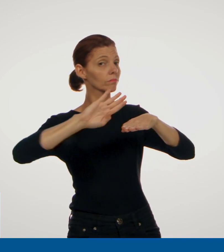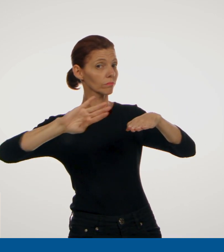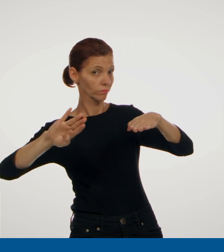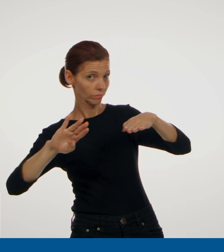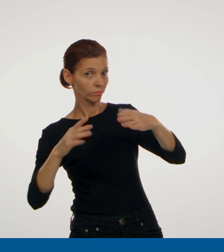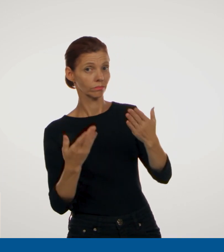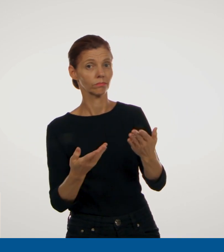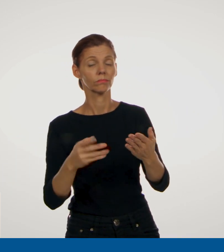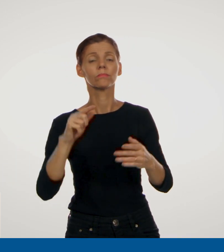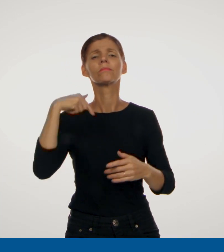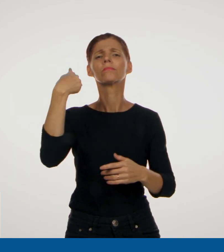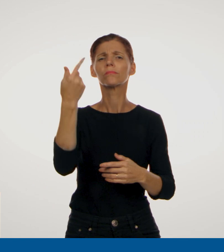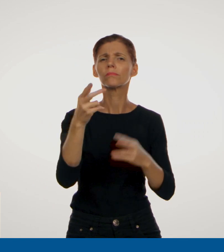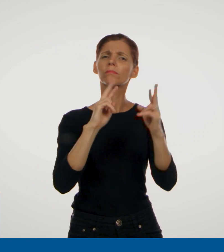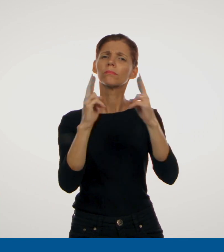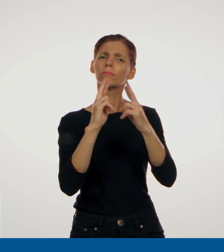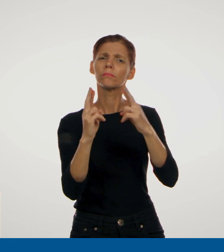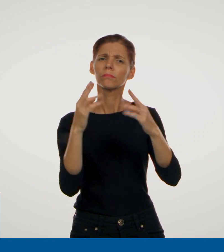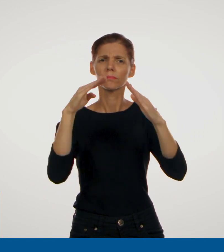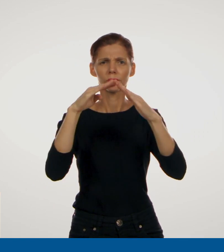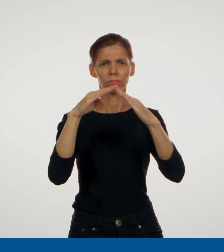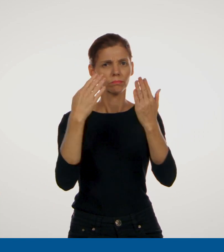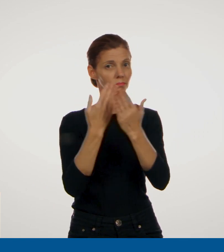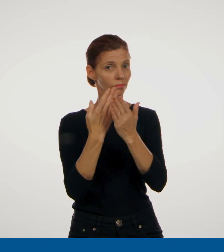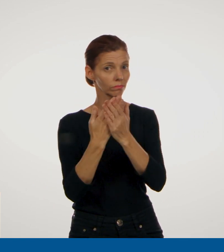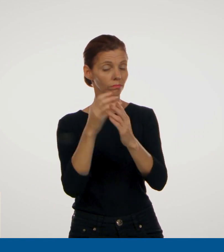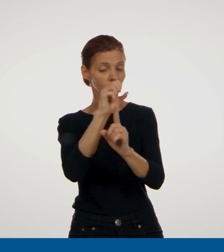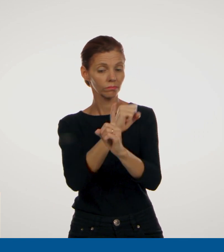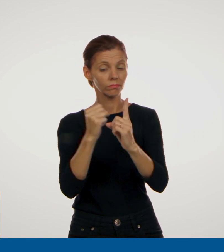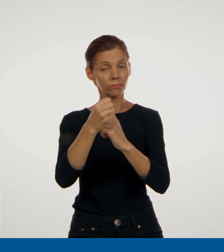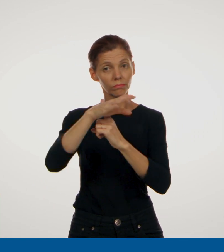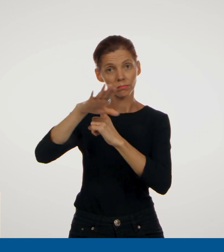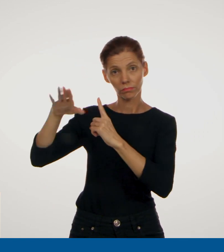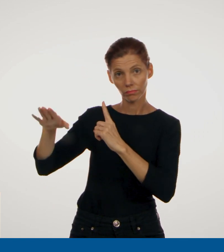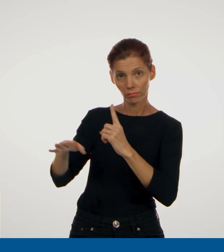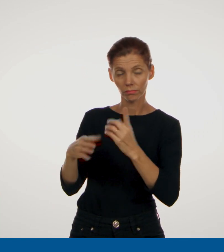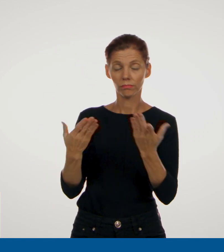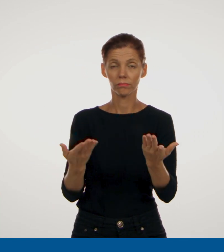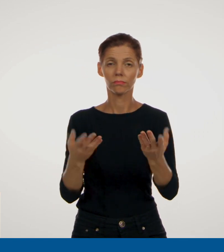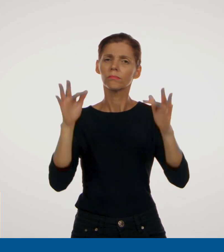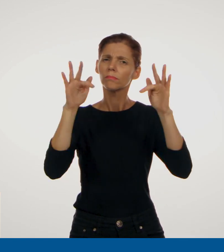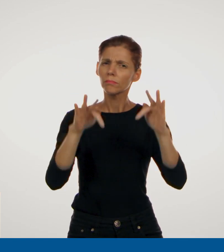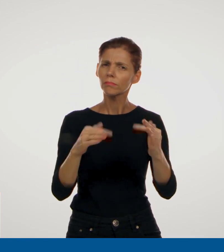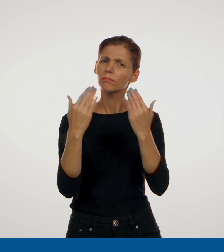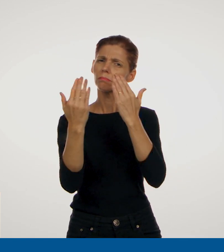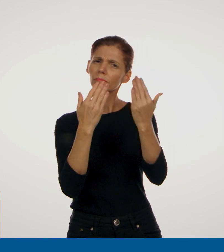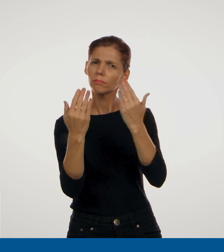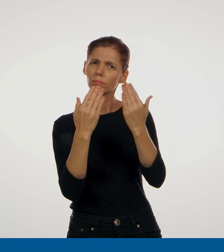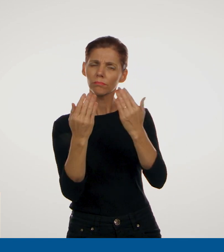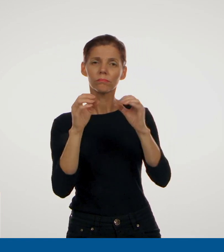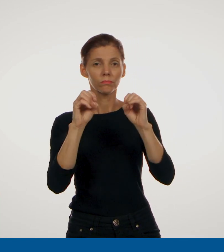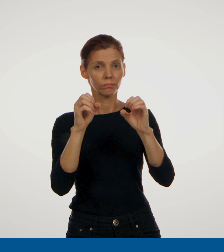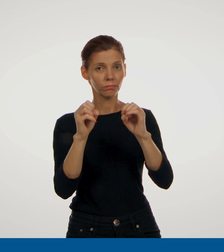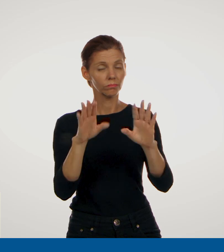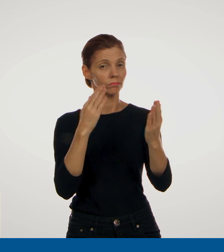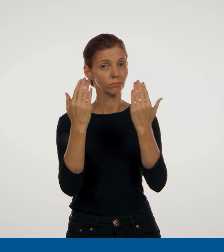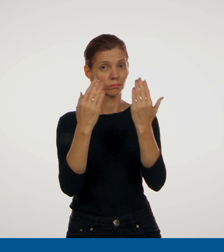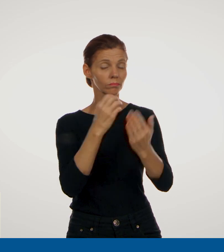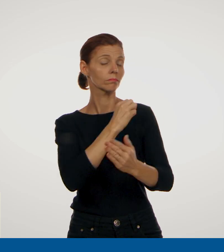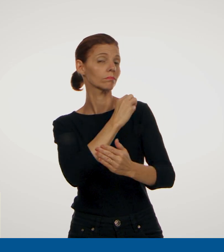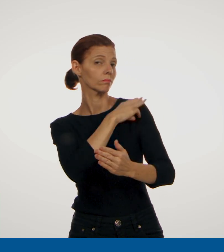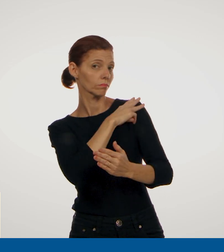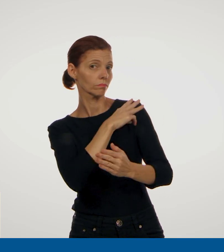formal. Depois, as relações entre escola e sociedade. Por fim, a psicologia educacional,